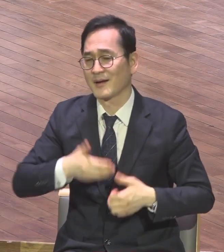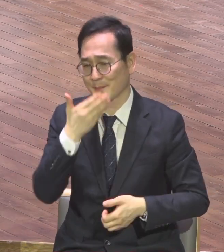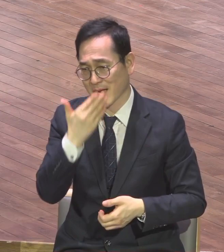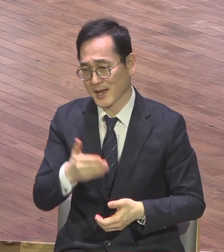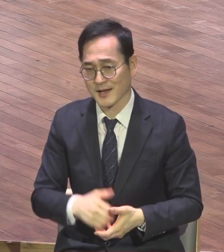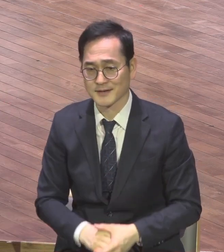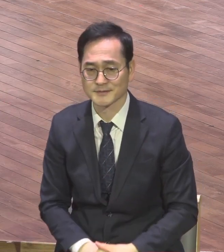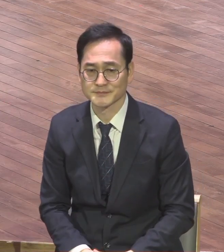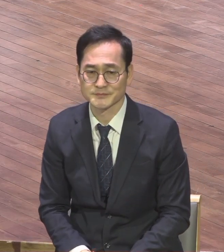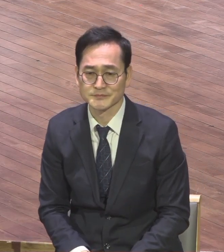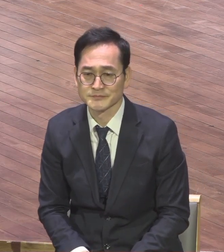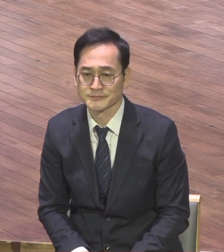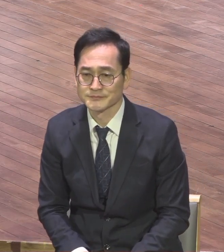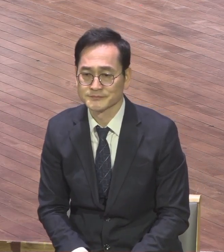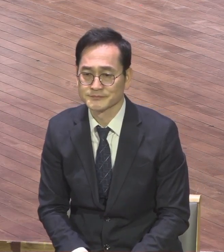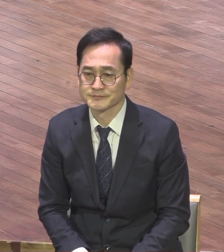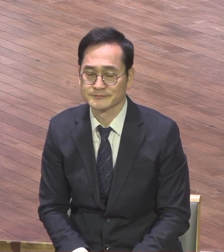불러라.